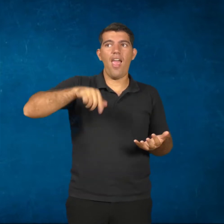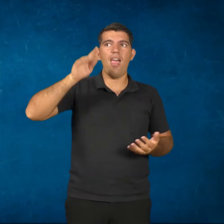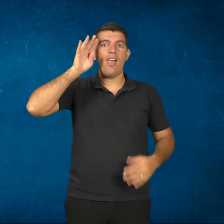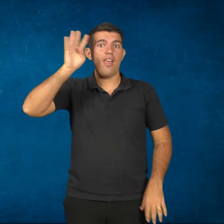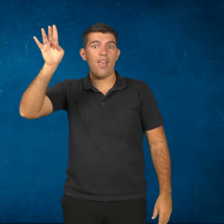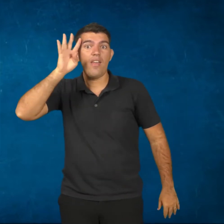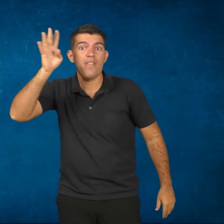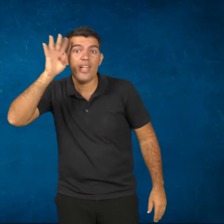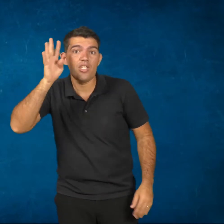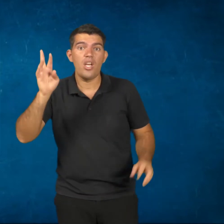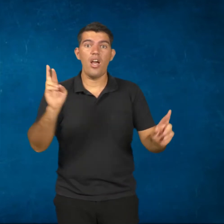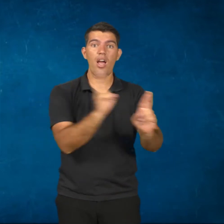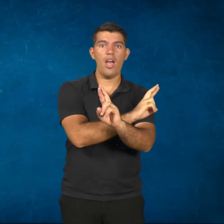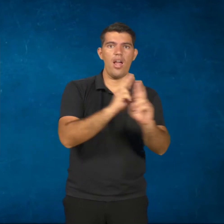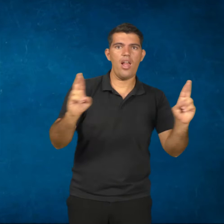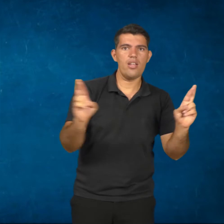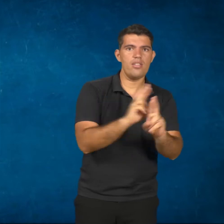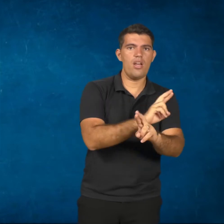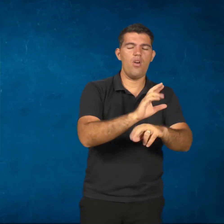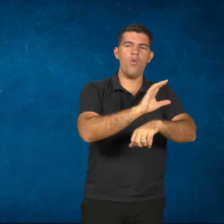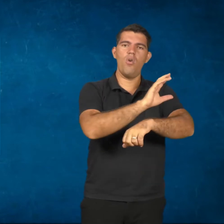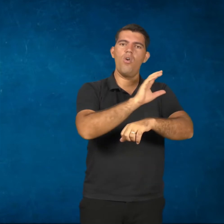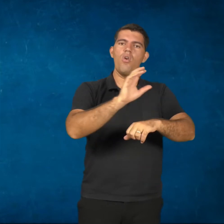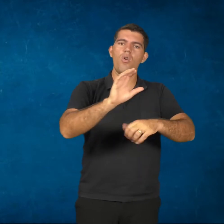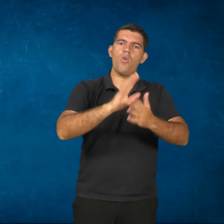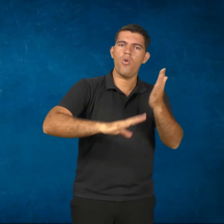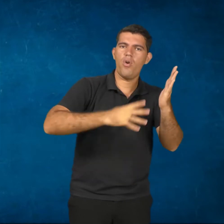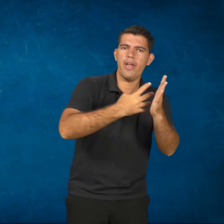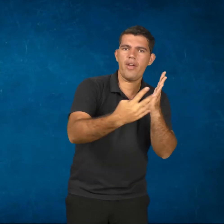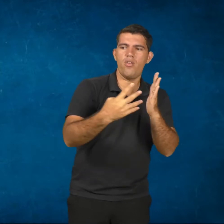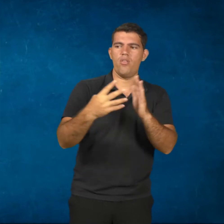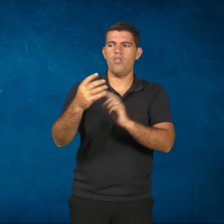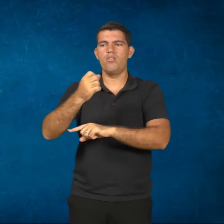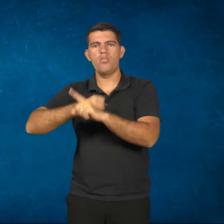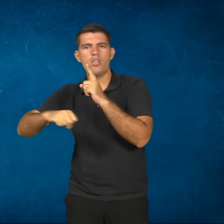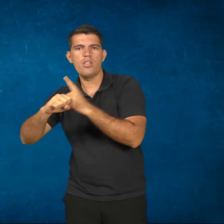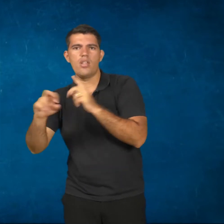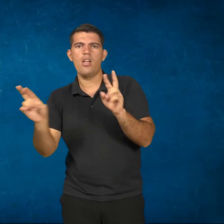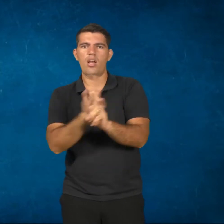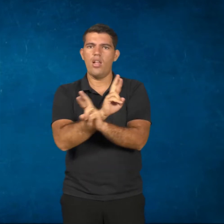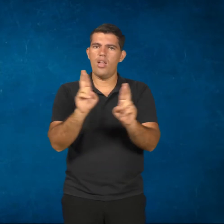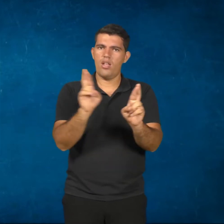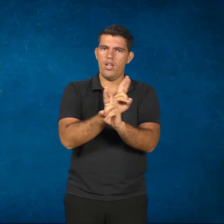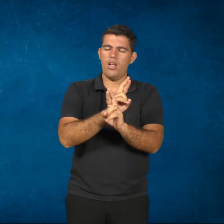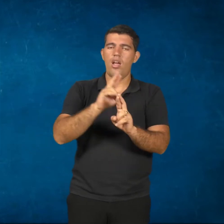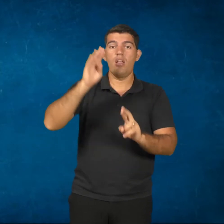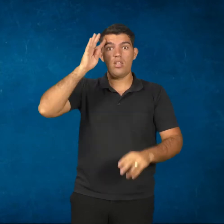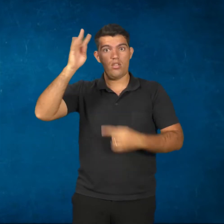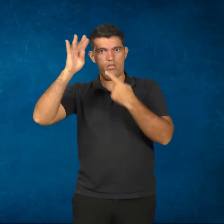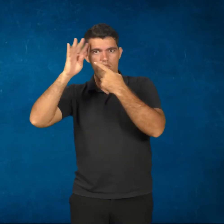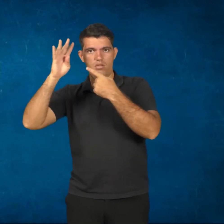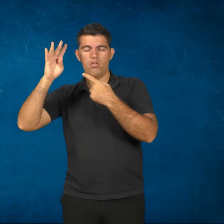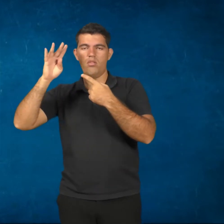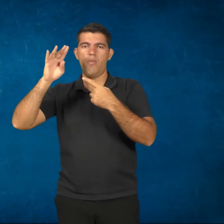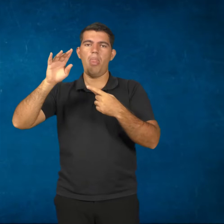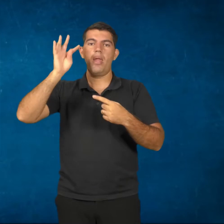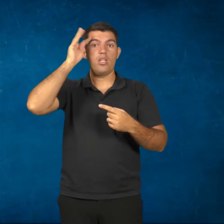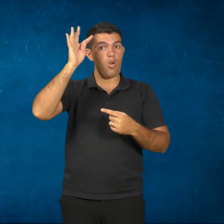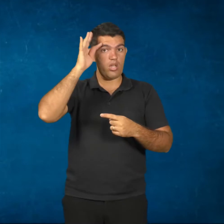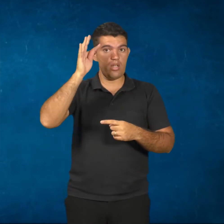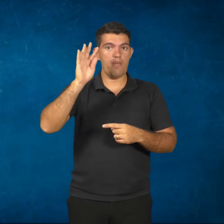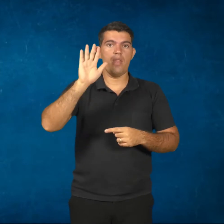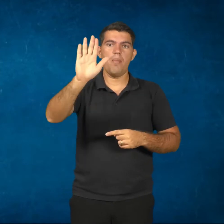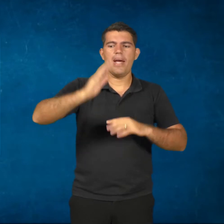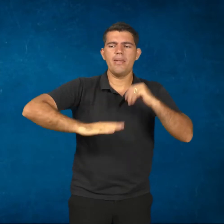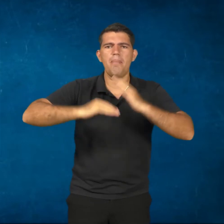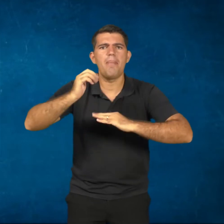refletir sobre a relação entre currículo e sociedade. Isso em termos de teorização. E em termos de prática, de fazer com